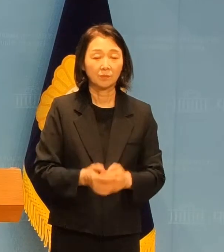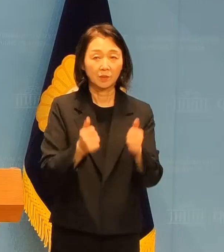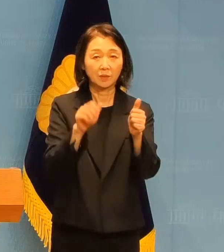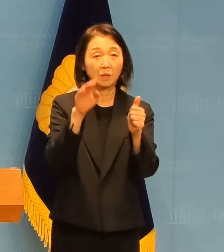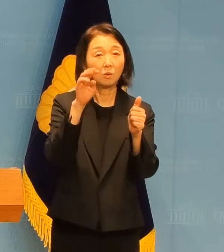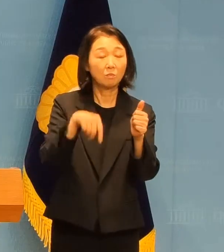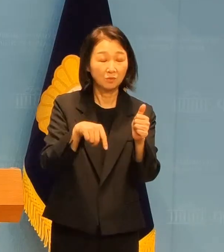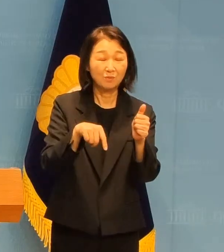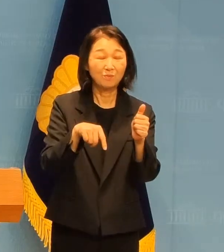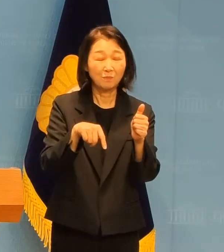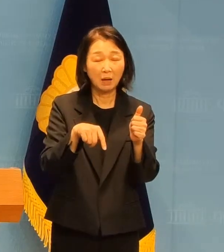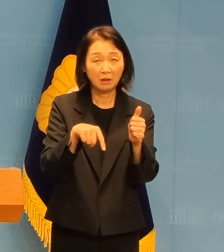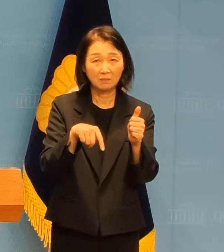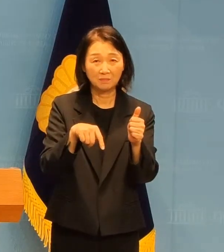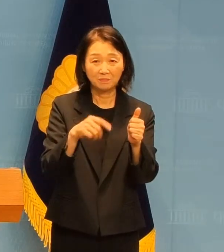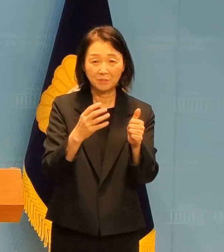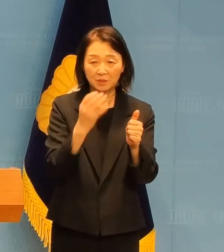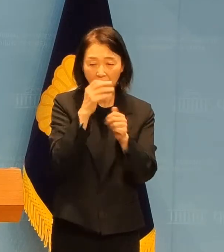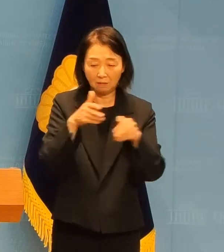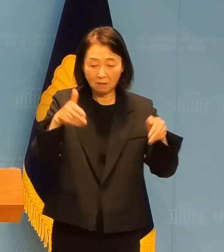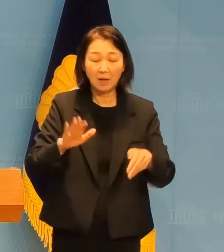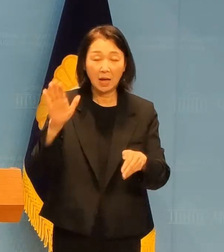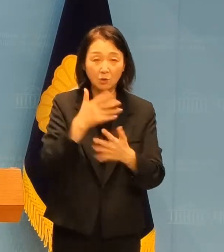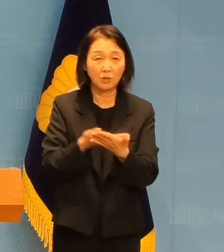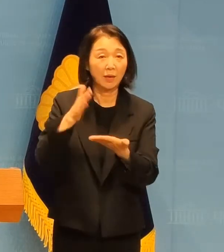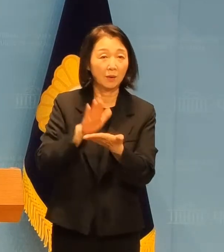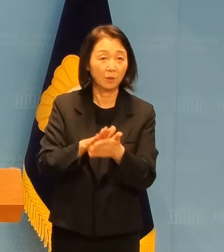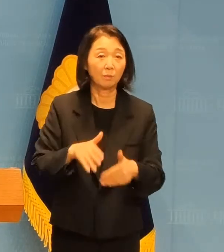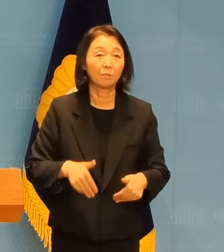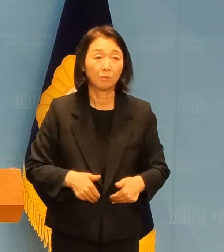사법부는 성역이 아니라 개혁의 대상입니다.